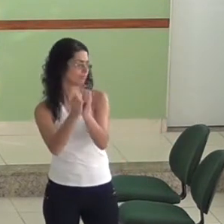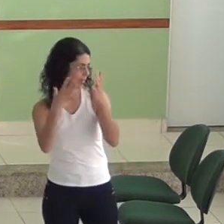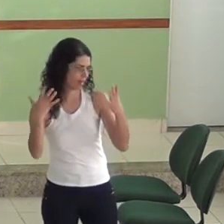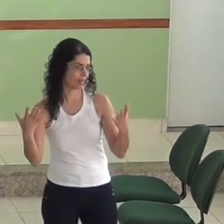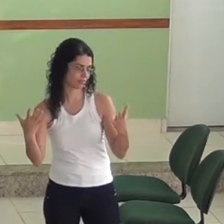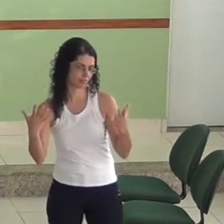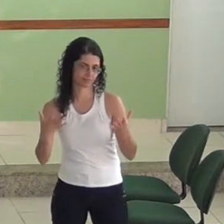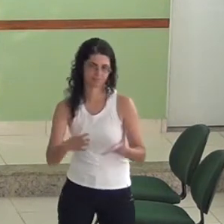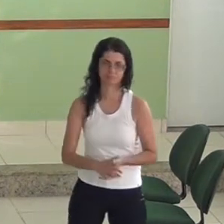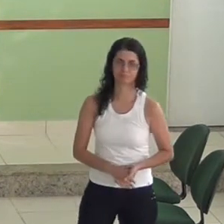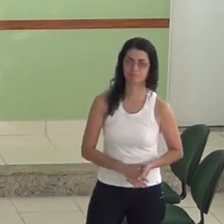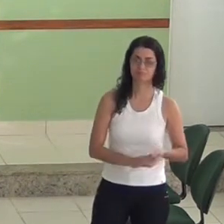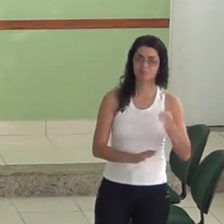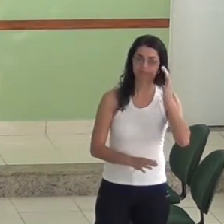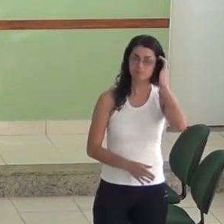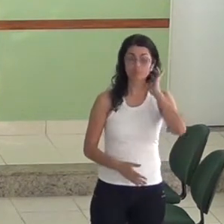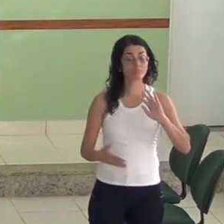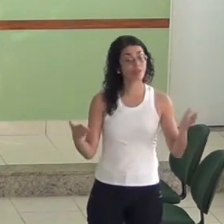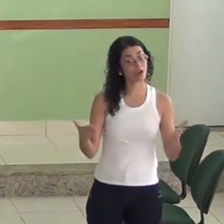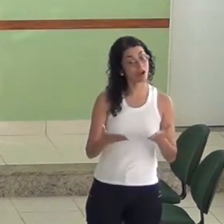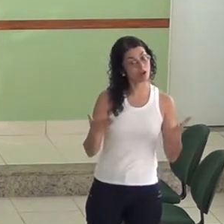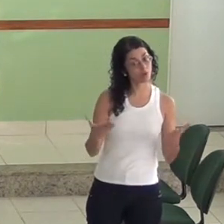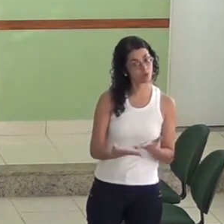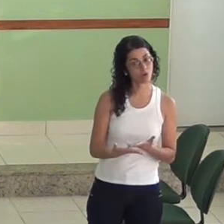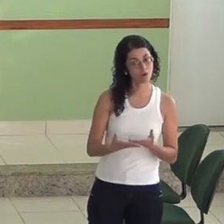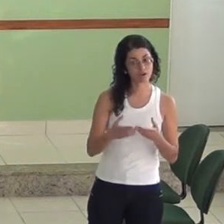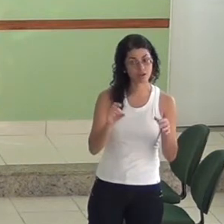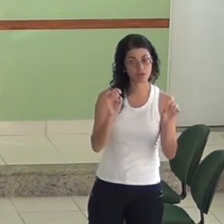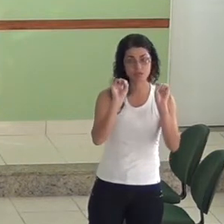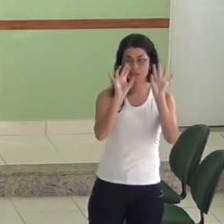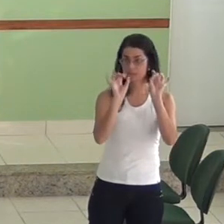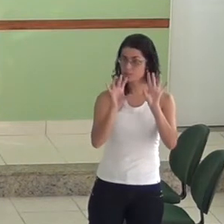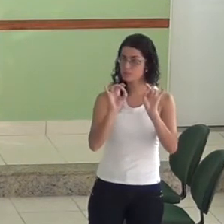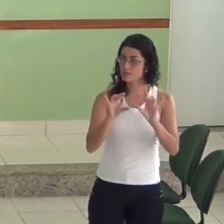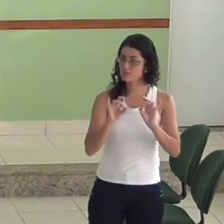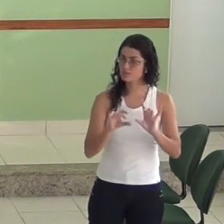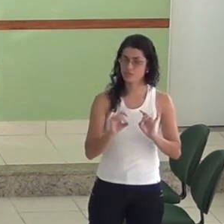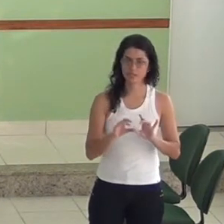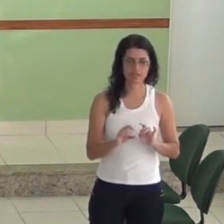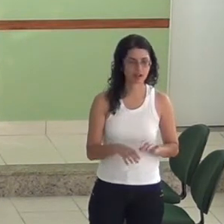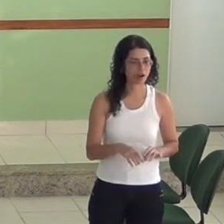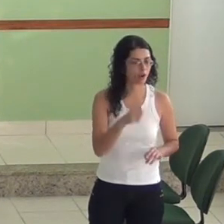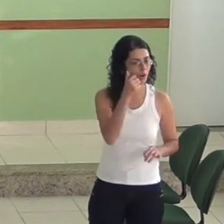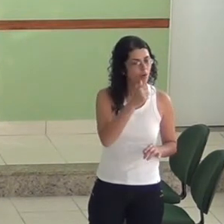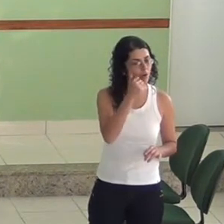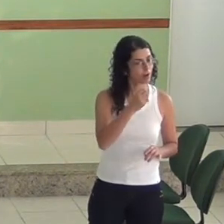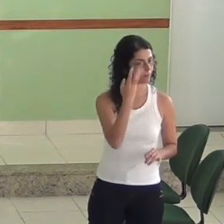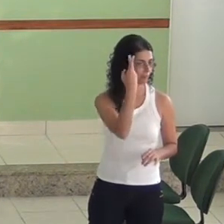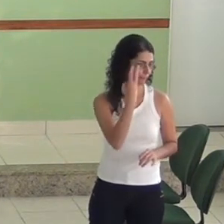certo. Nós estaremos agora ouvindo um número especial, um solo da nossa irmã Marta.